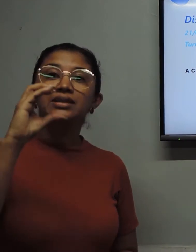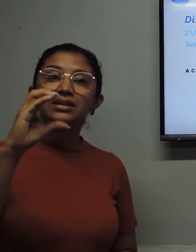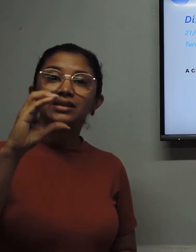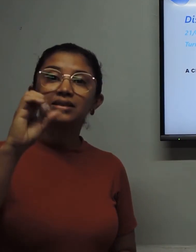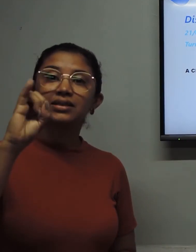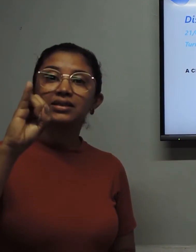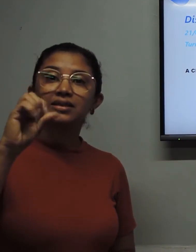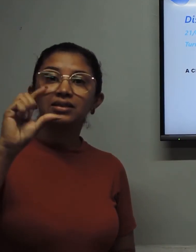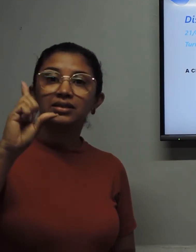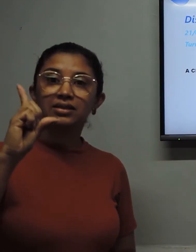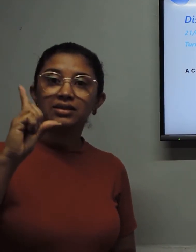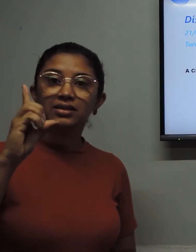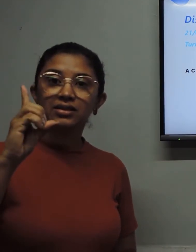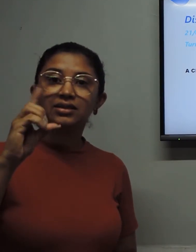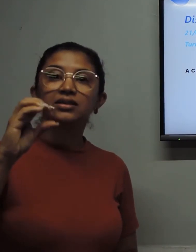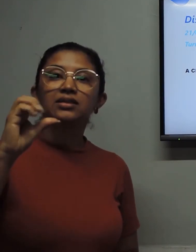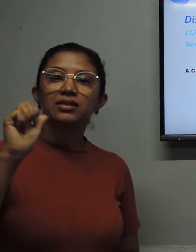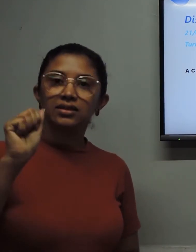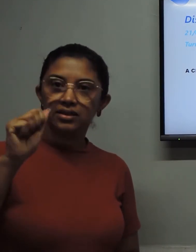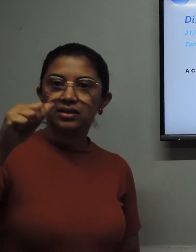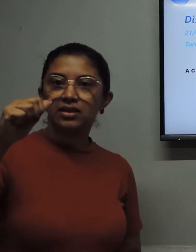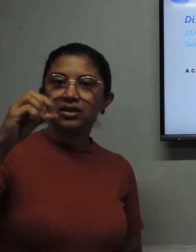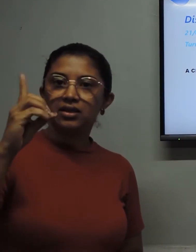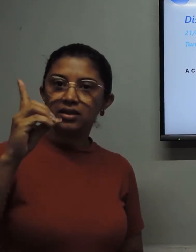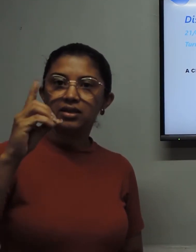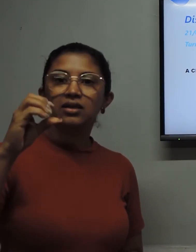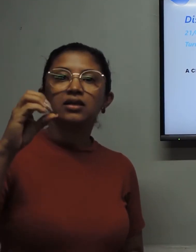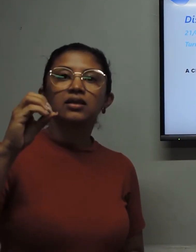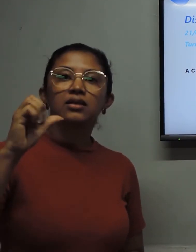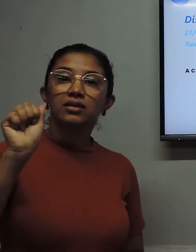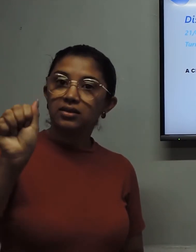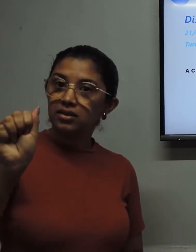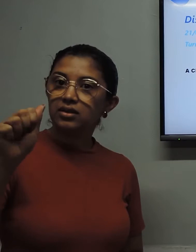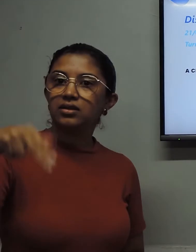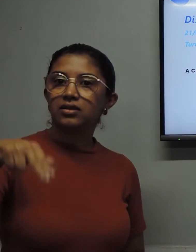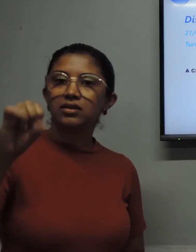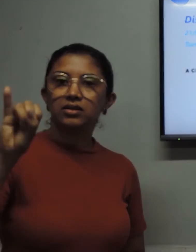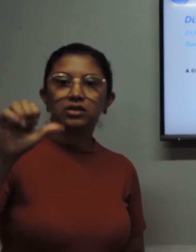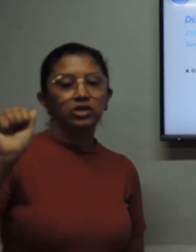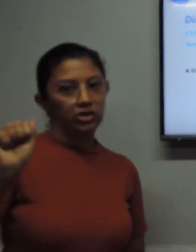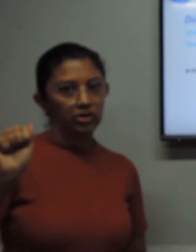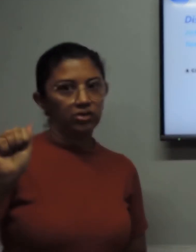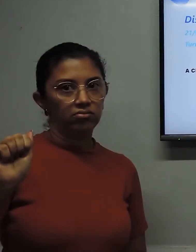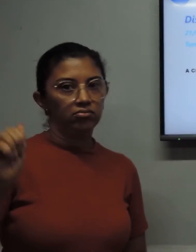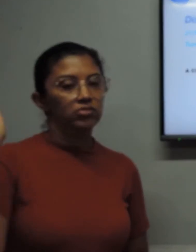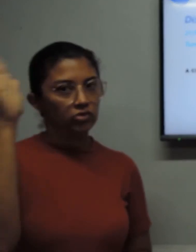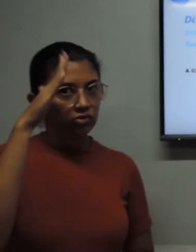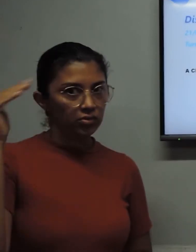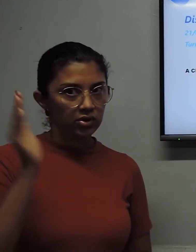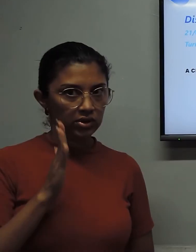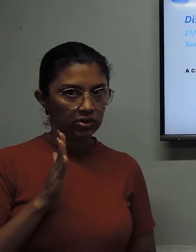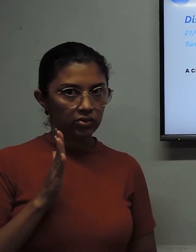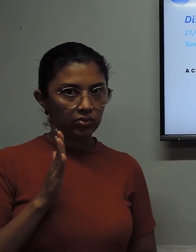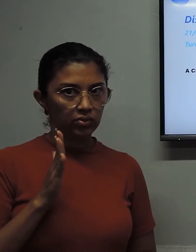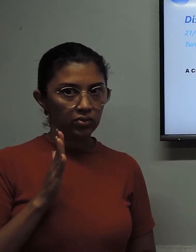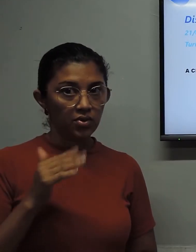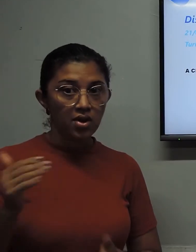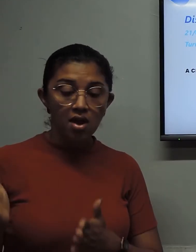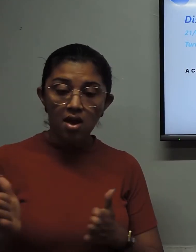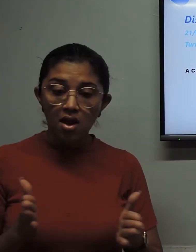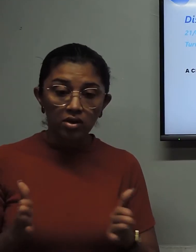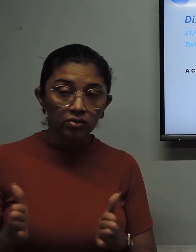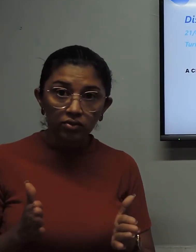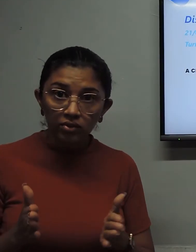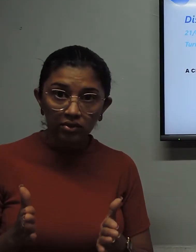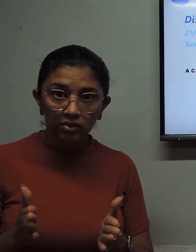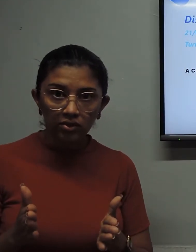No Brasil. O que é cidadania? Nós falamos que cidadania é a inclusão das pessoas